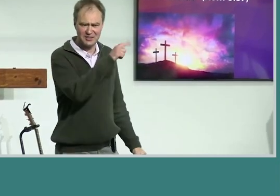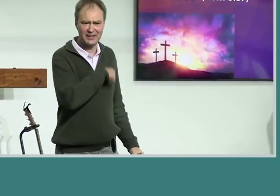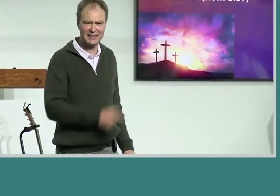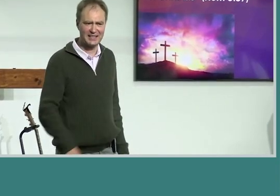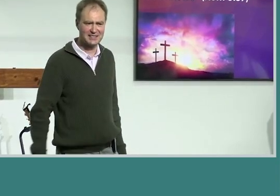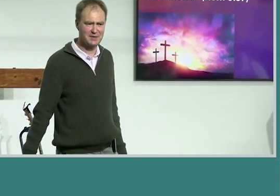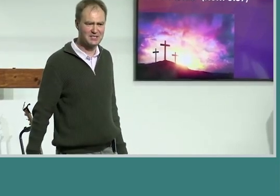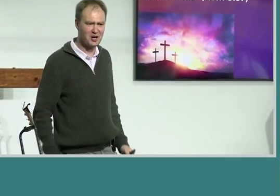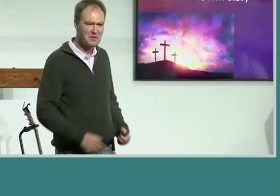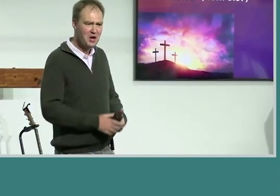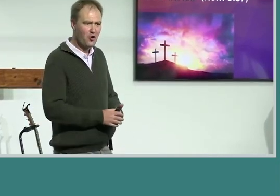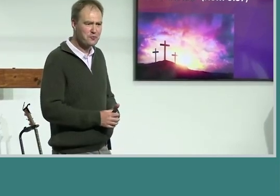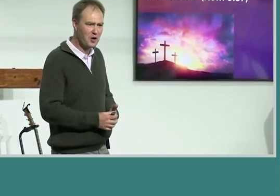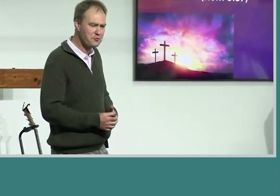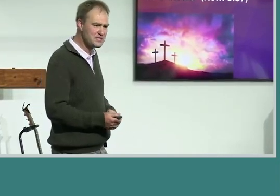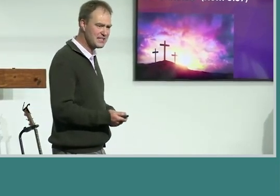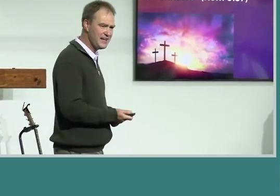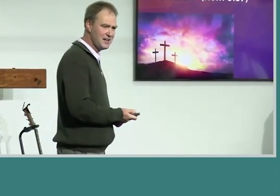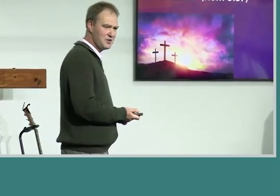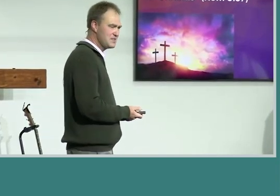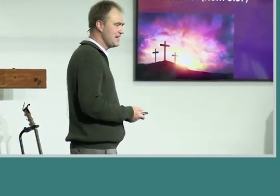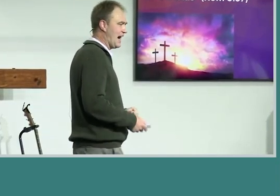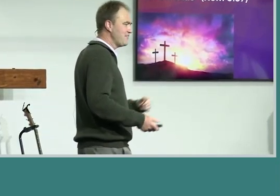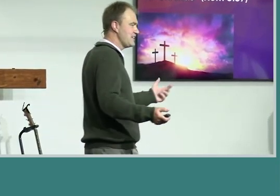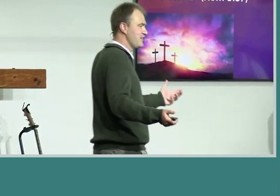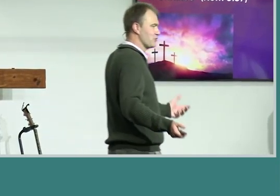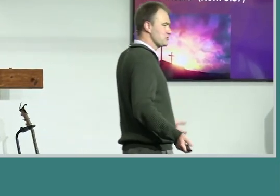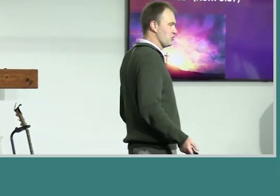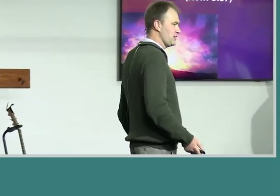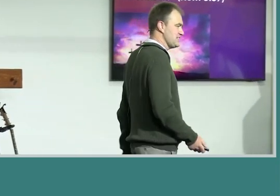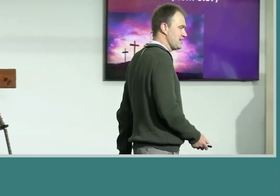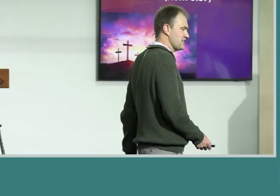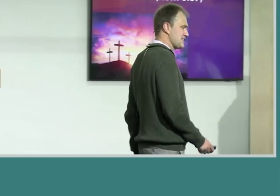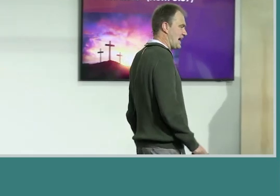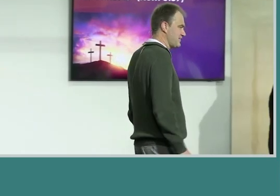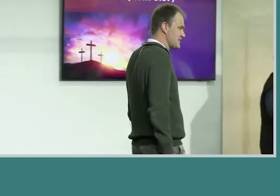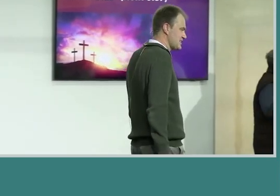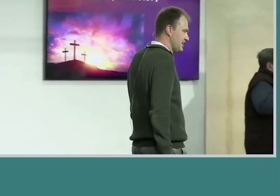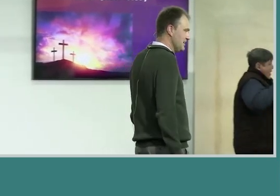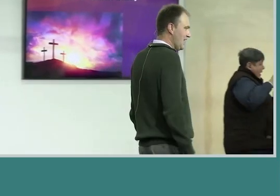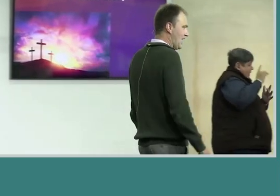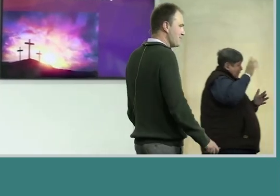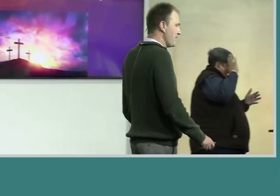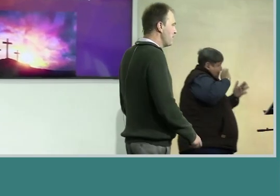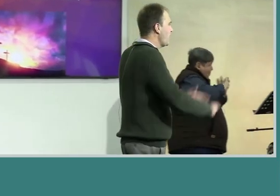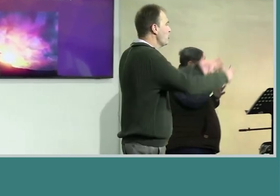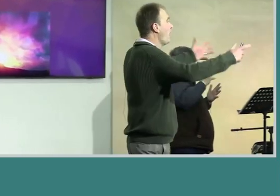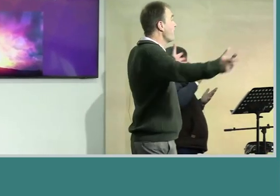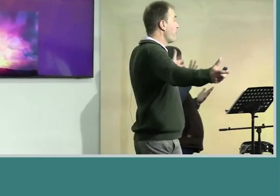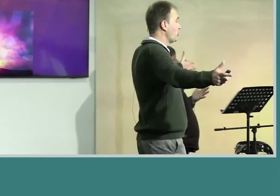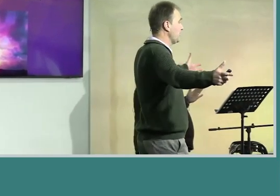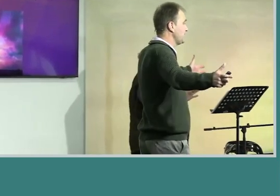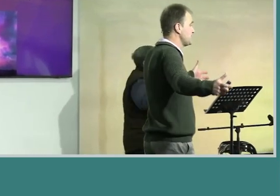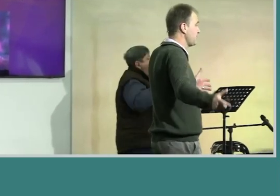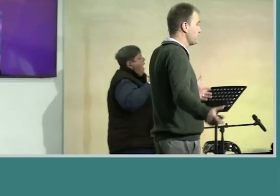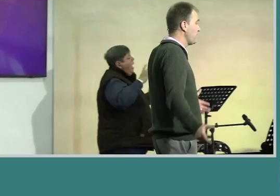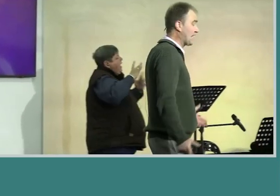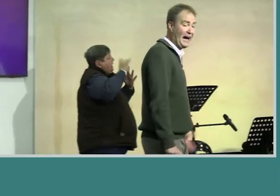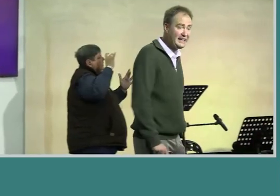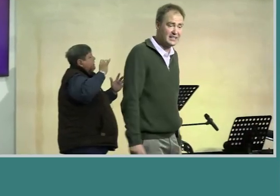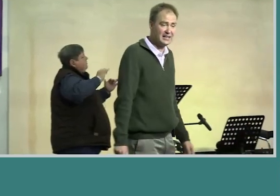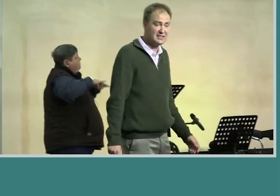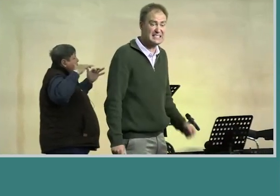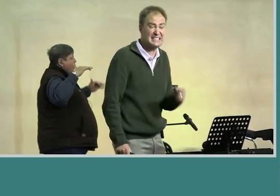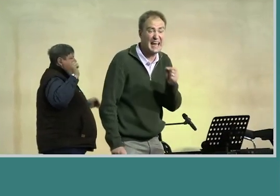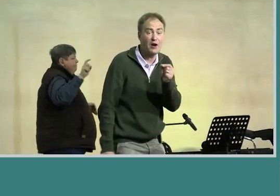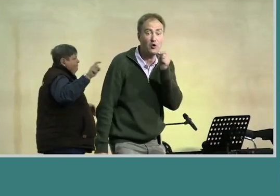wereld in die tijd stem jylle saam of of miskien miskien ek weet die week om ons nog gekies het wat sterk was nie maar jy kon baie volke gekies het want